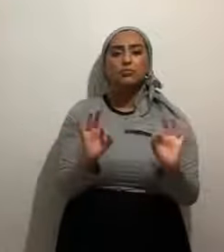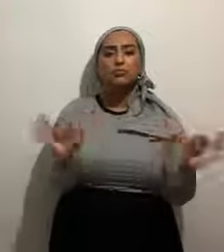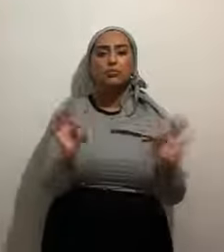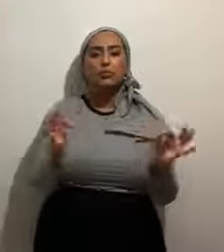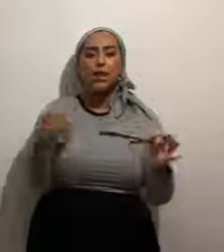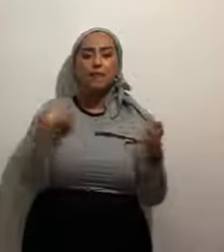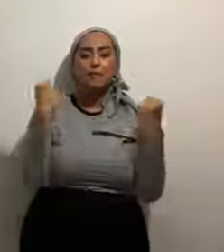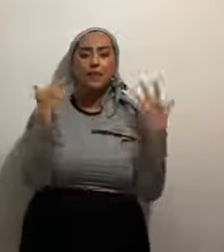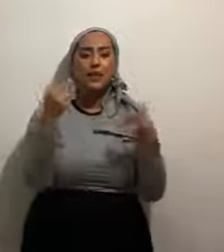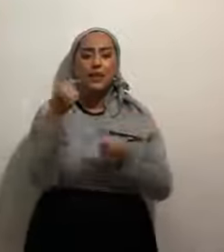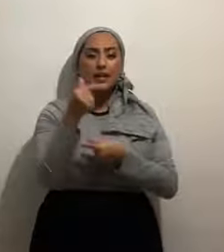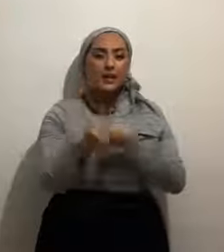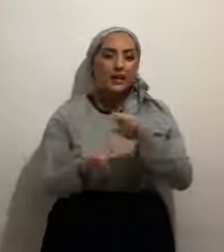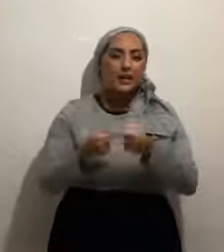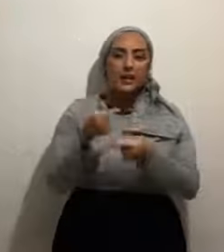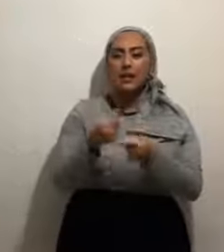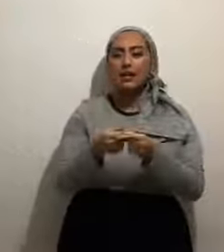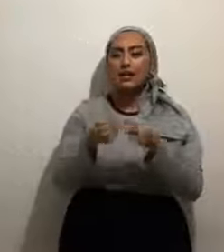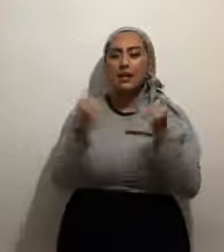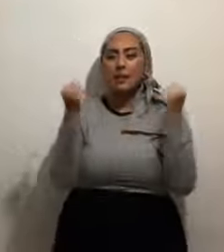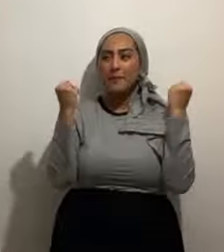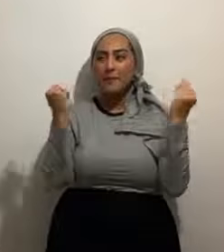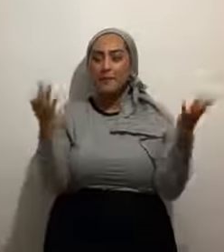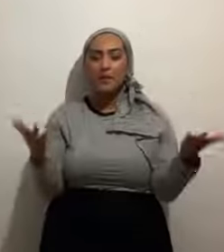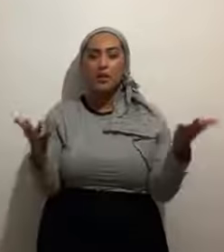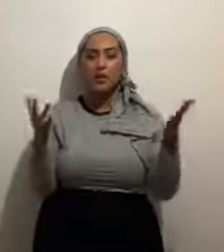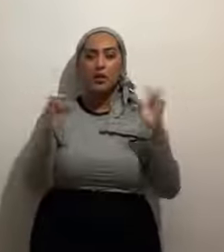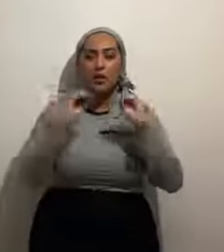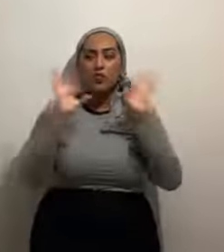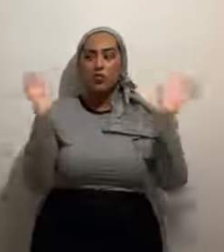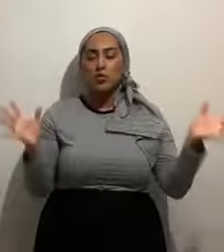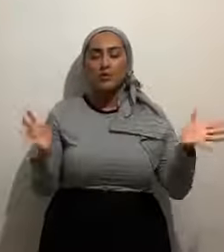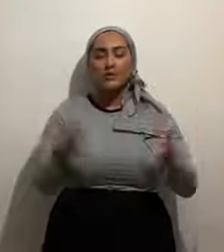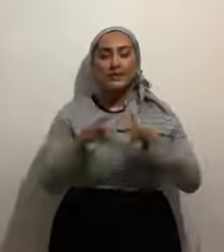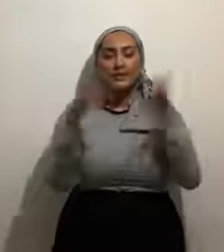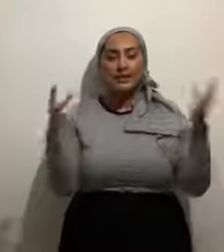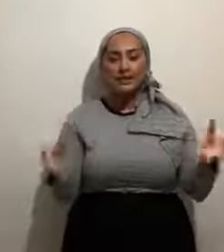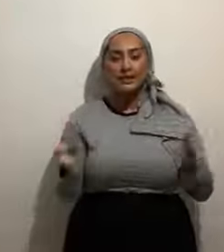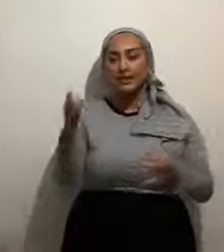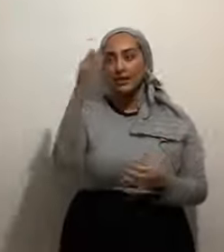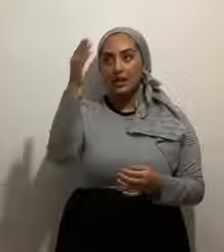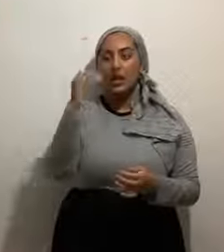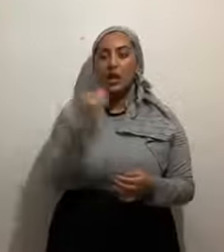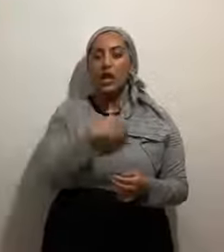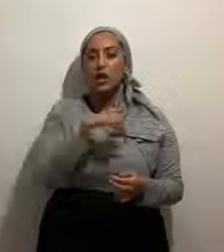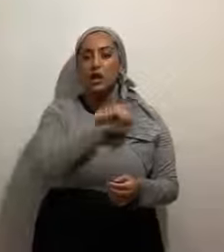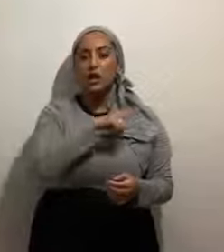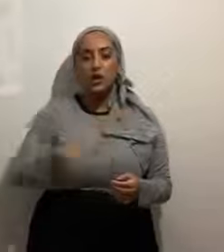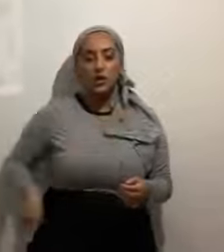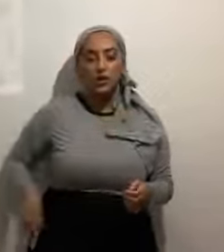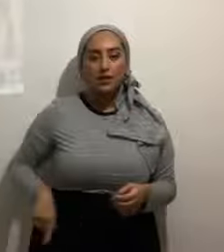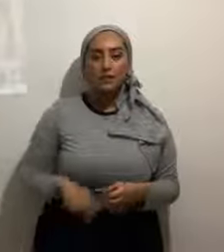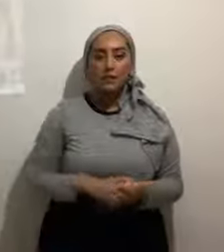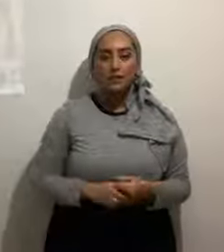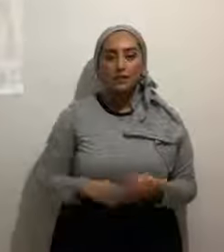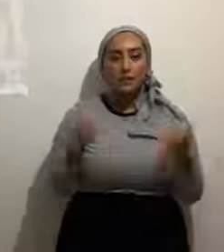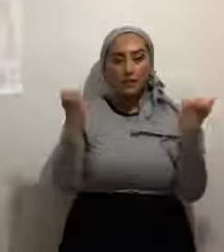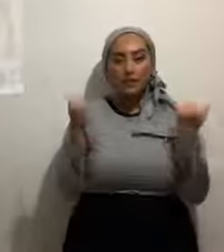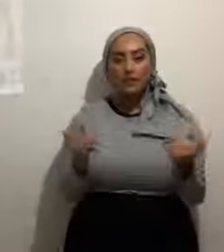galaxias y galaxias y galaxias y galaxias. Uf, Él es nuestro Señor. Ahora,